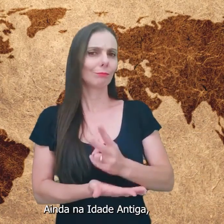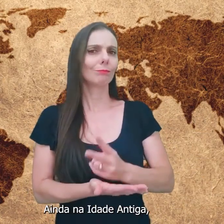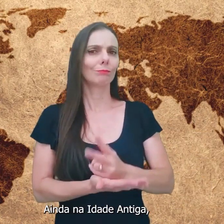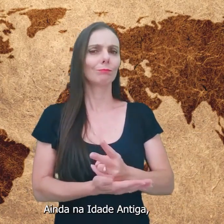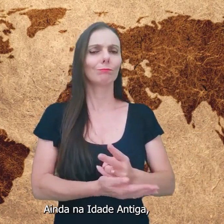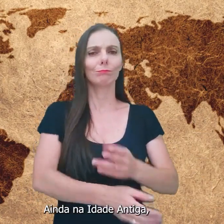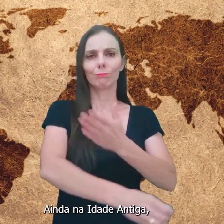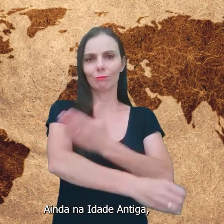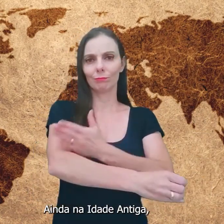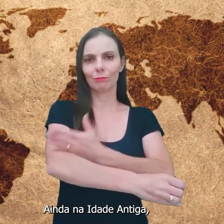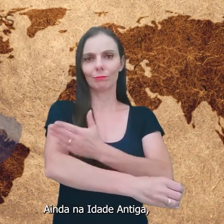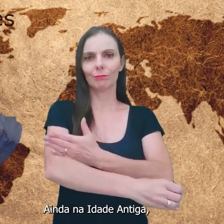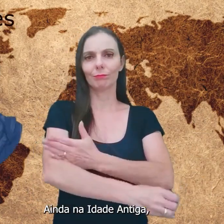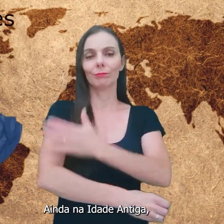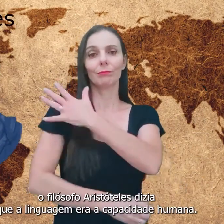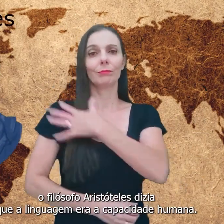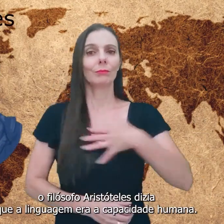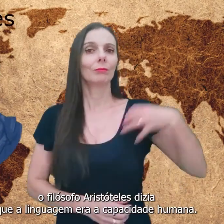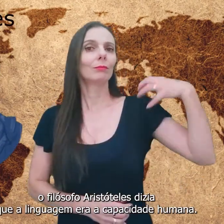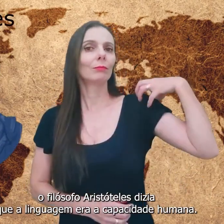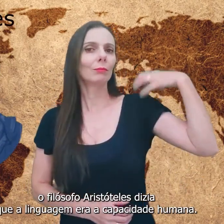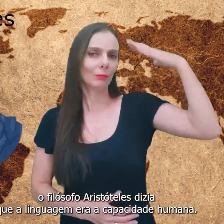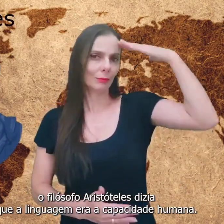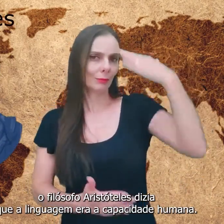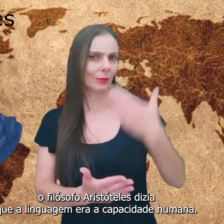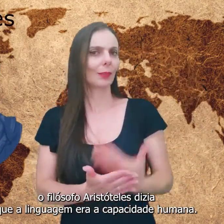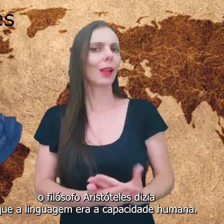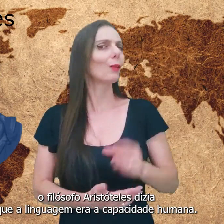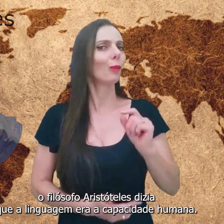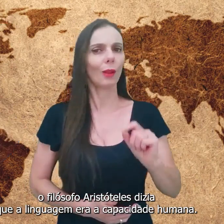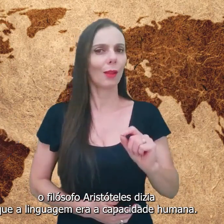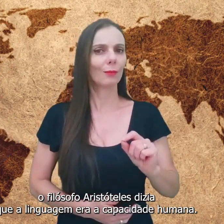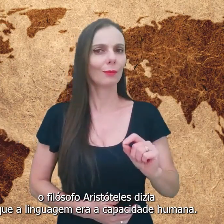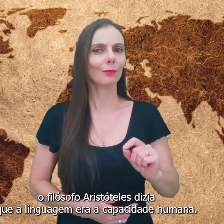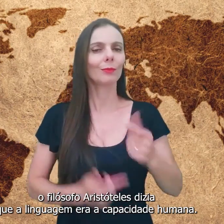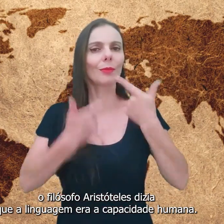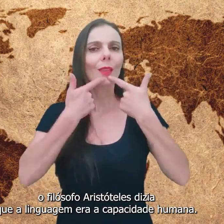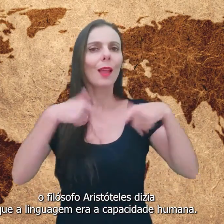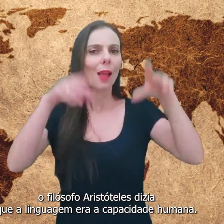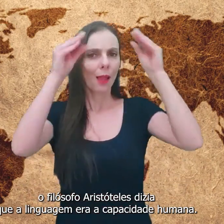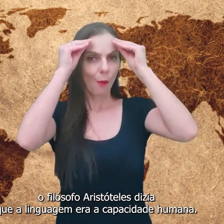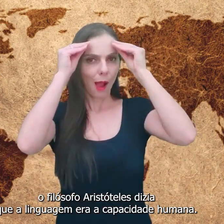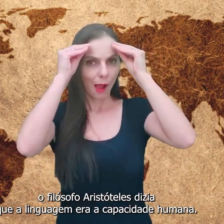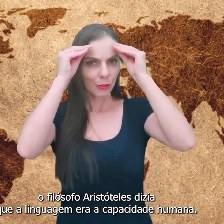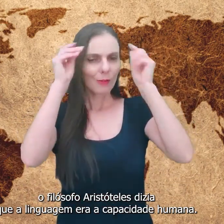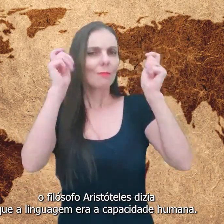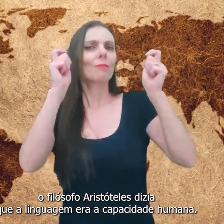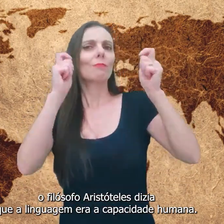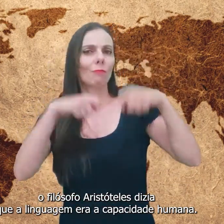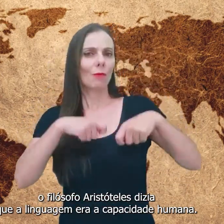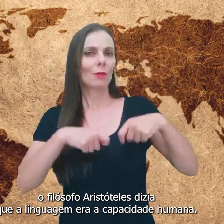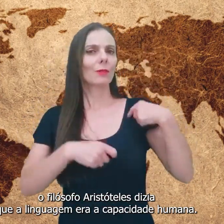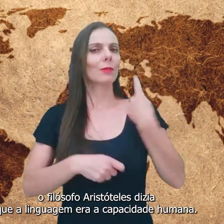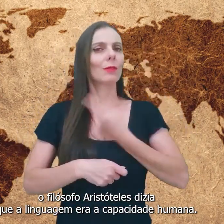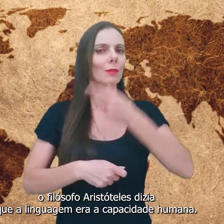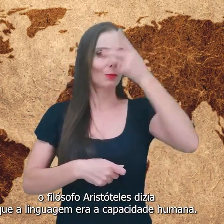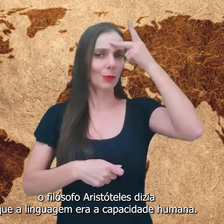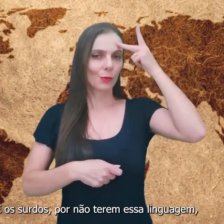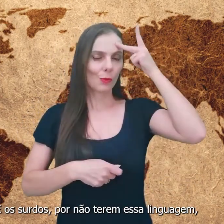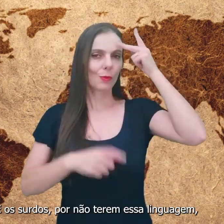Ainda na Idade Antiga, o filósofo Aristóteles dizia que a linguagem era a capacidade humana e os